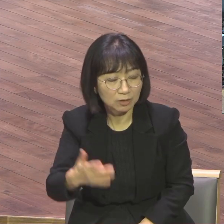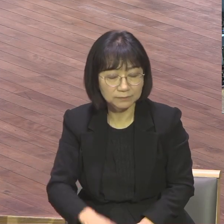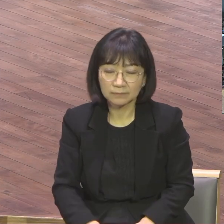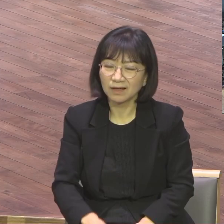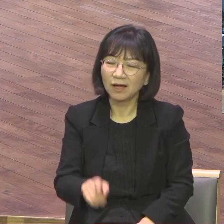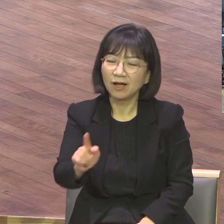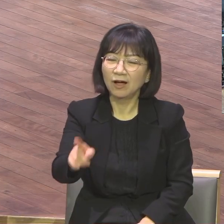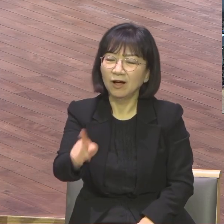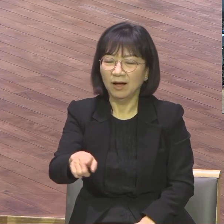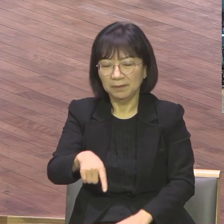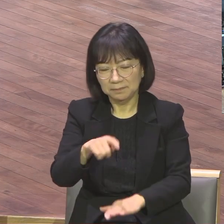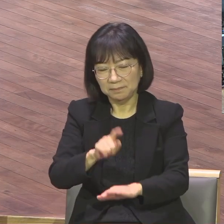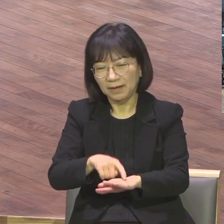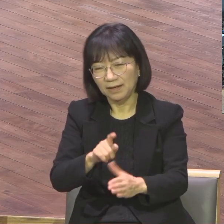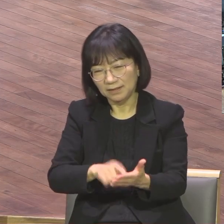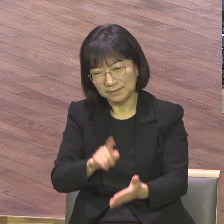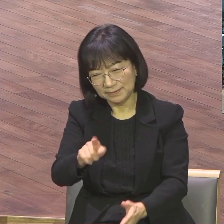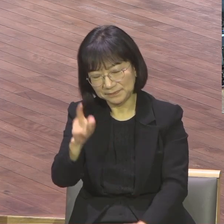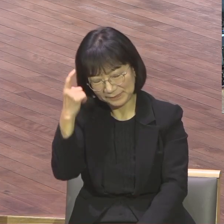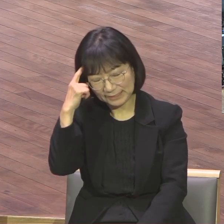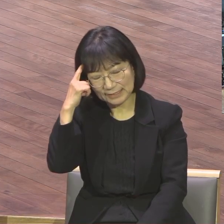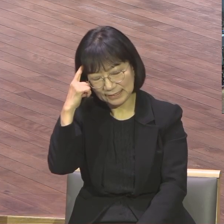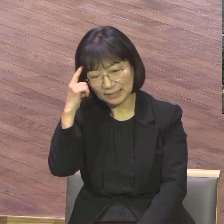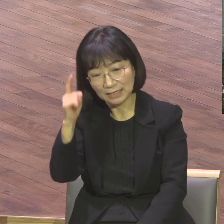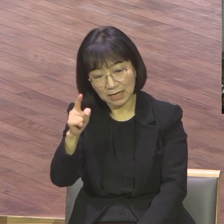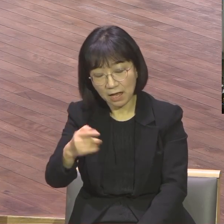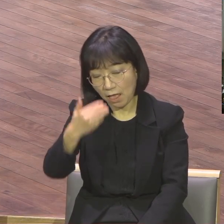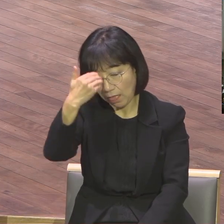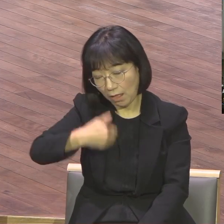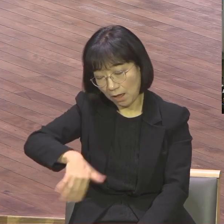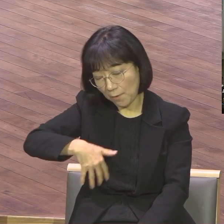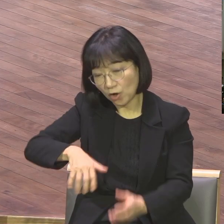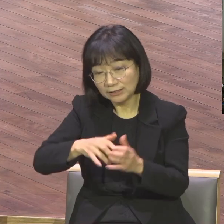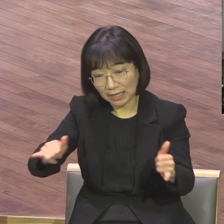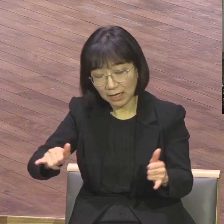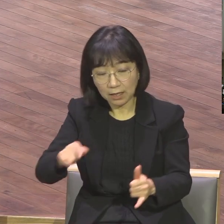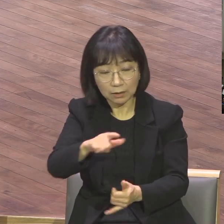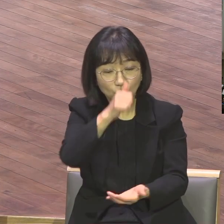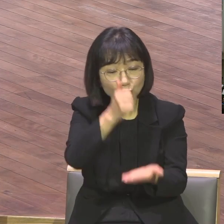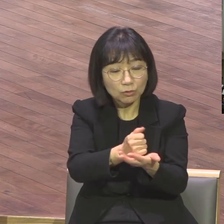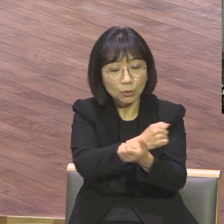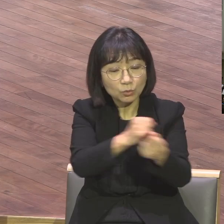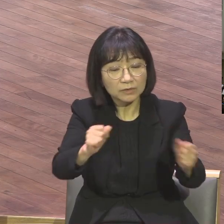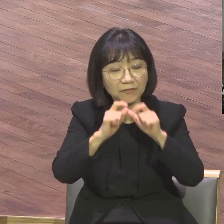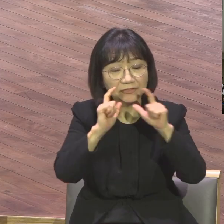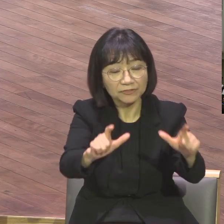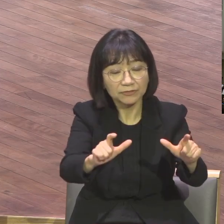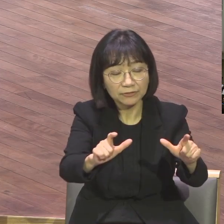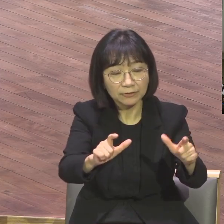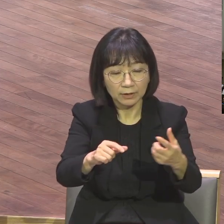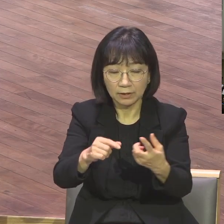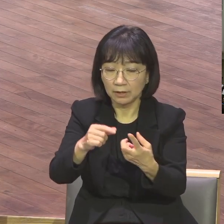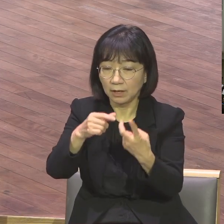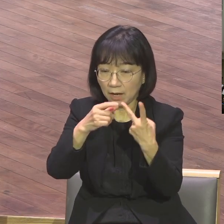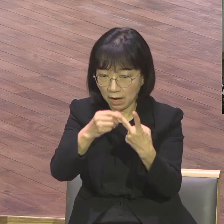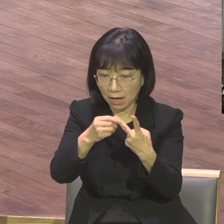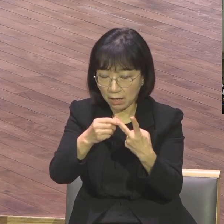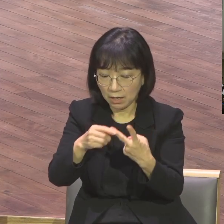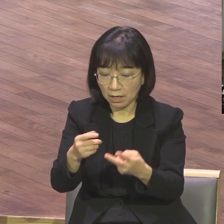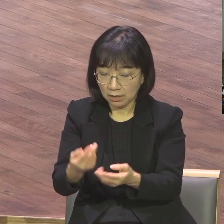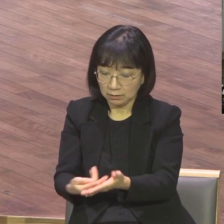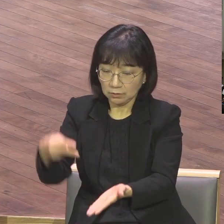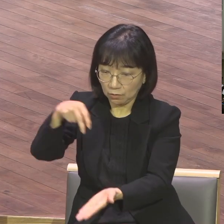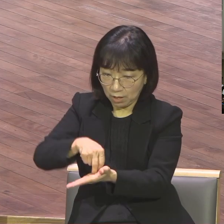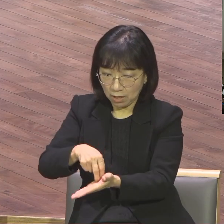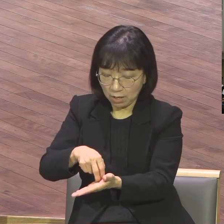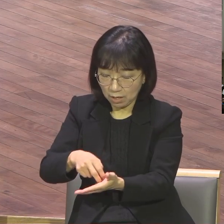어찌하여 이것을 마음에 생각하느냐. 중풍병자에게 내 죄의 사함을 받았느냐 하는 말과 일어나 내 상을 가지고